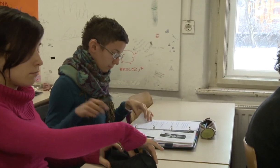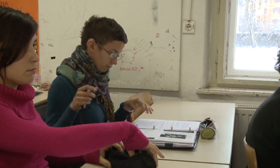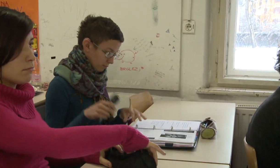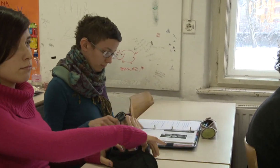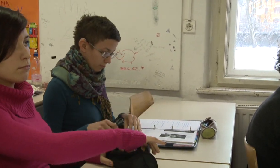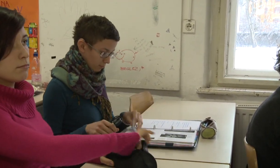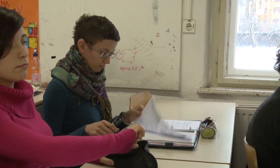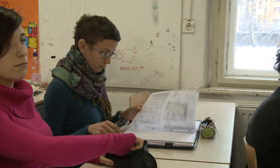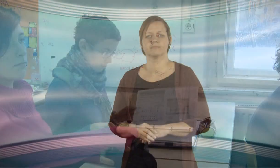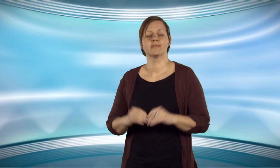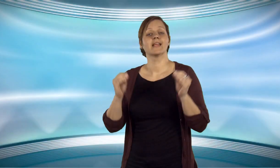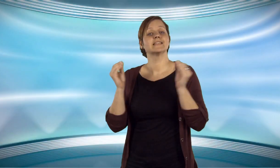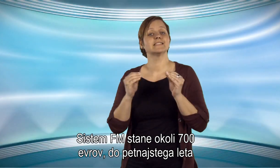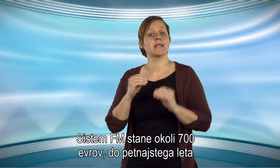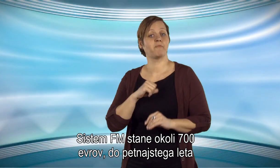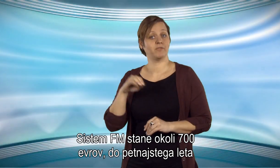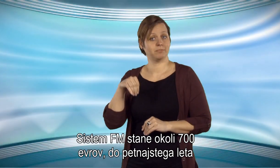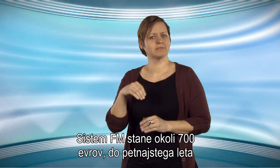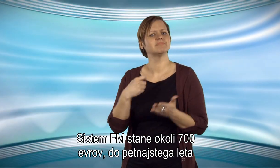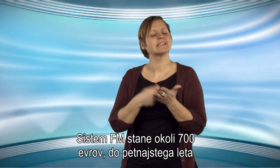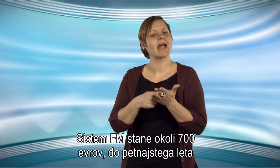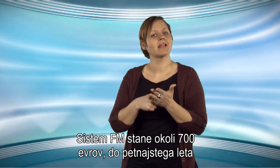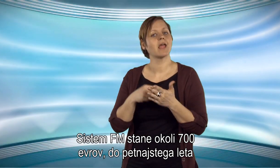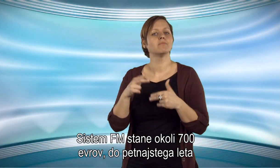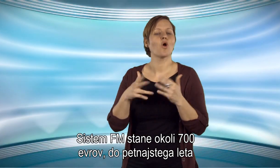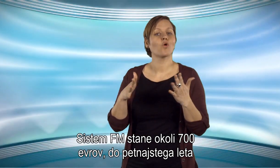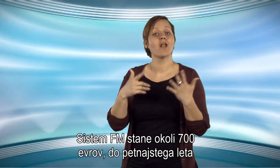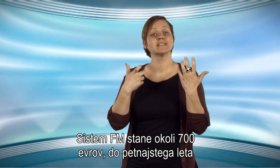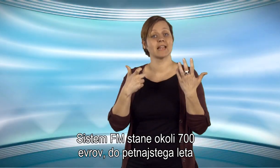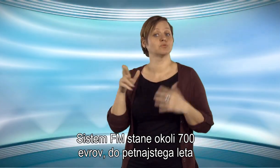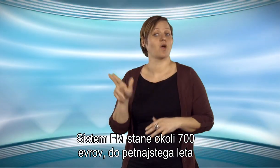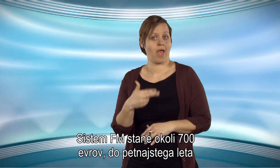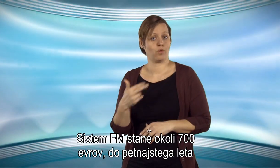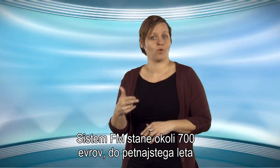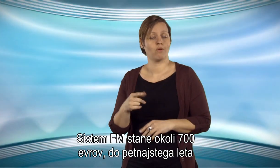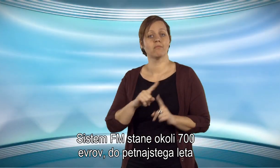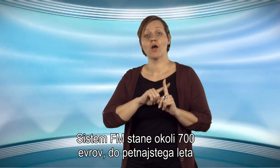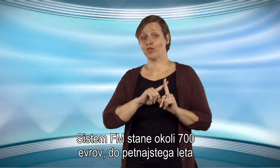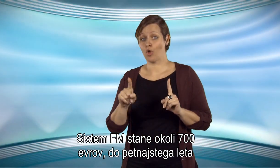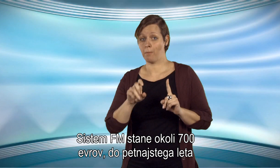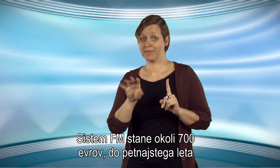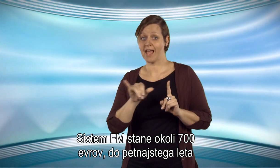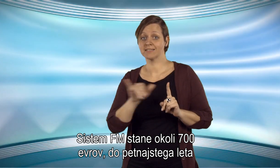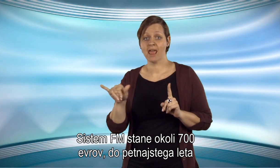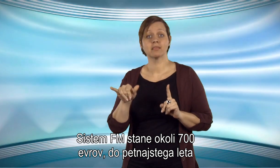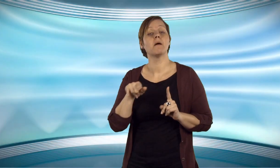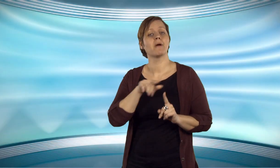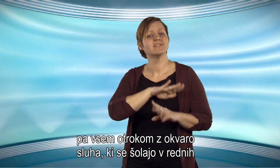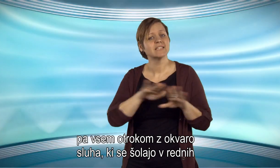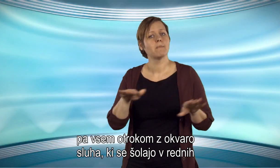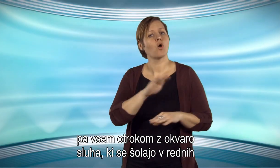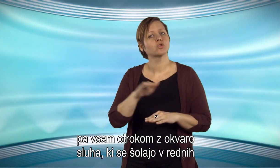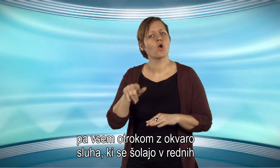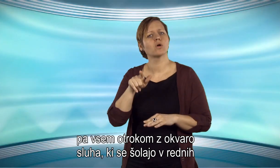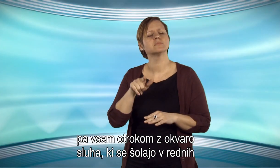A spet računamo? Sistem FM stane okoli 700 €, do 15. leta pa vsem otrokom z